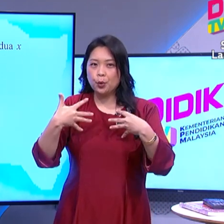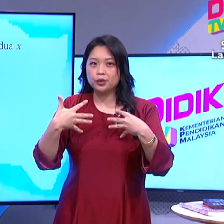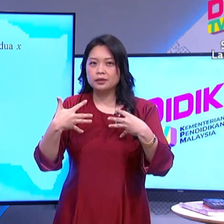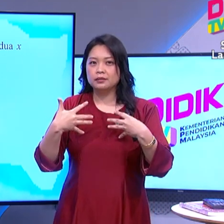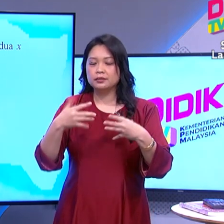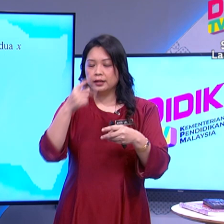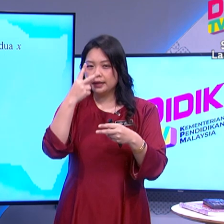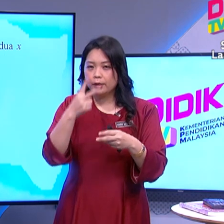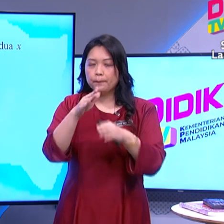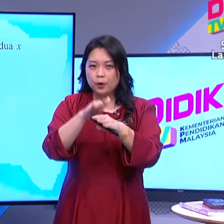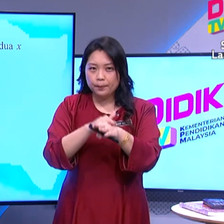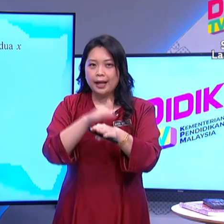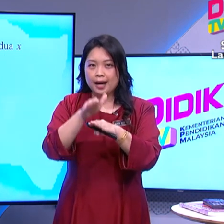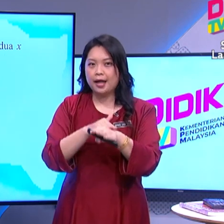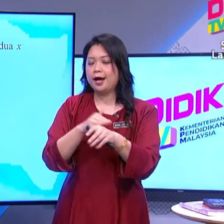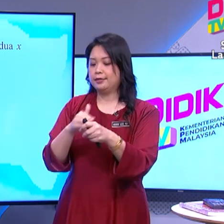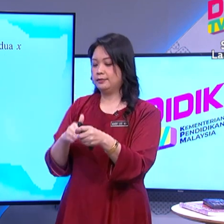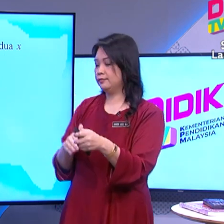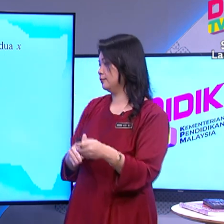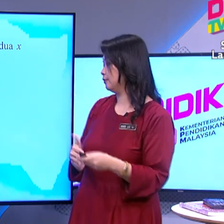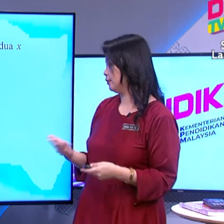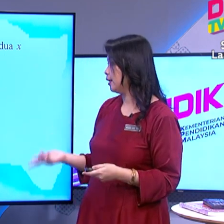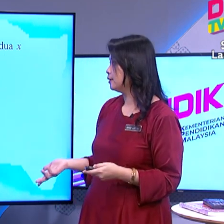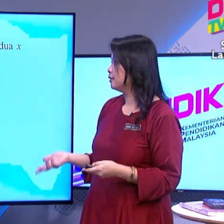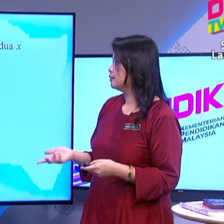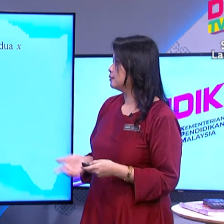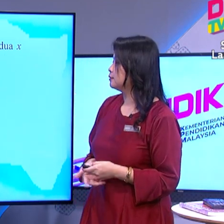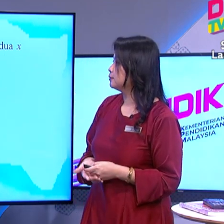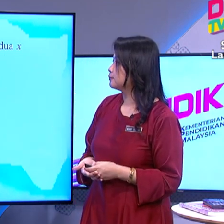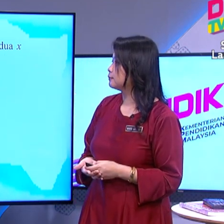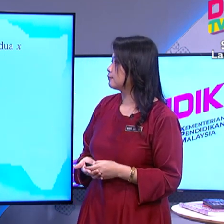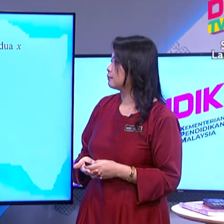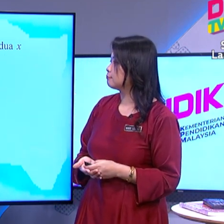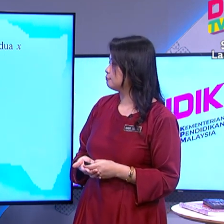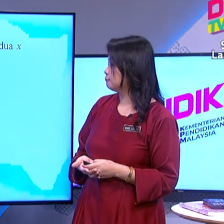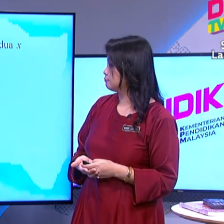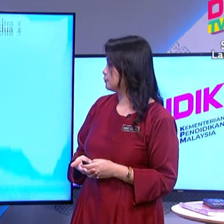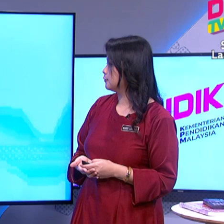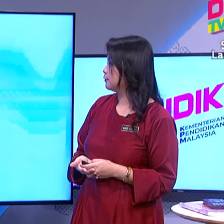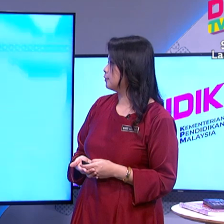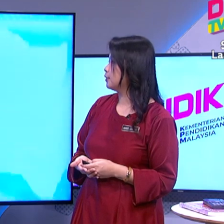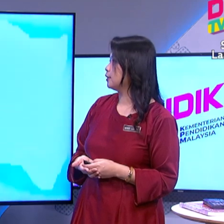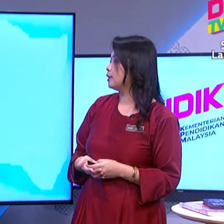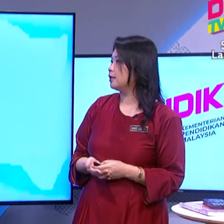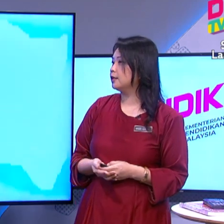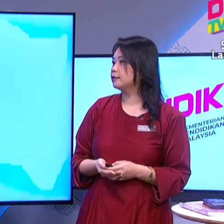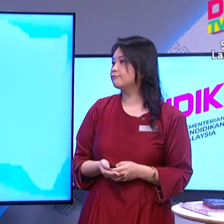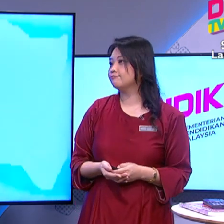takut tengok perlahan-lahan oke Hai Oke jadi istilah lapak